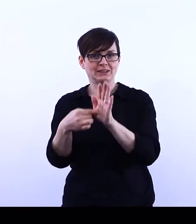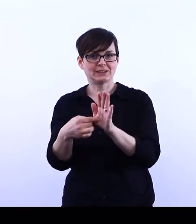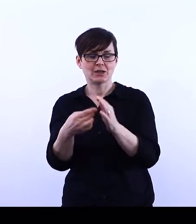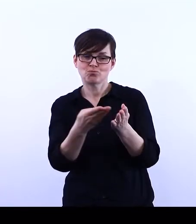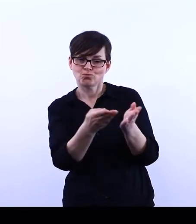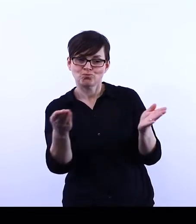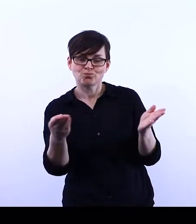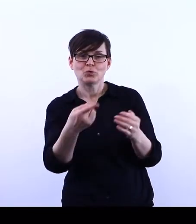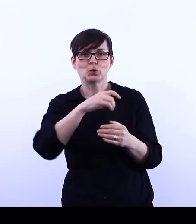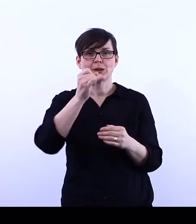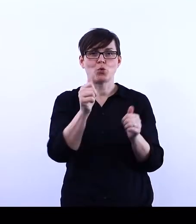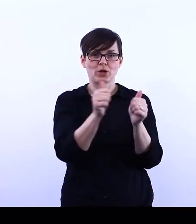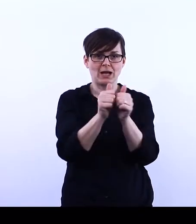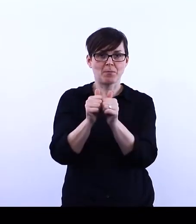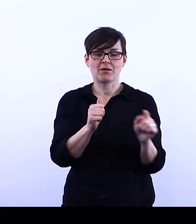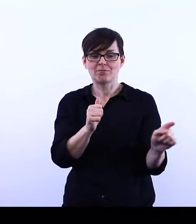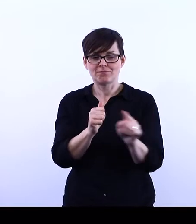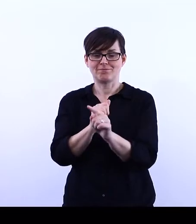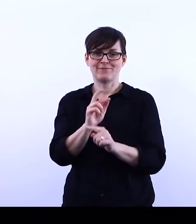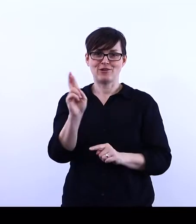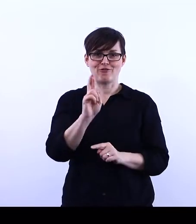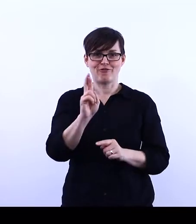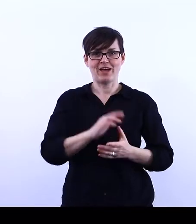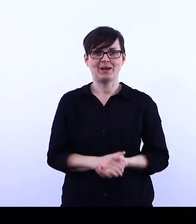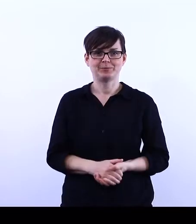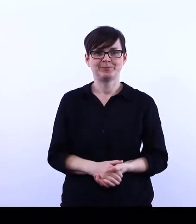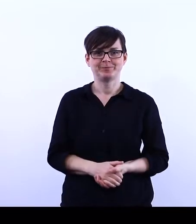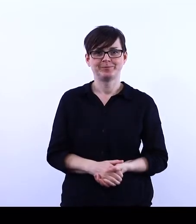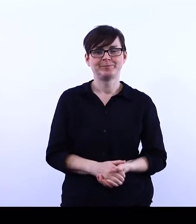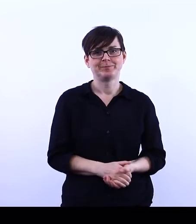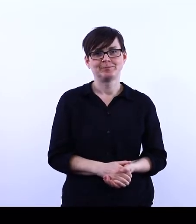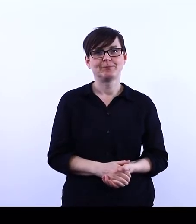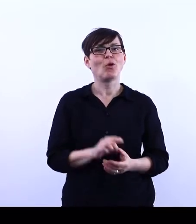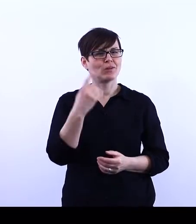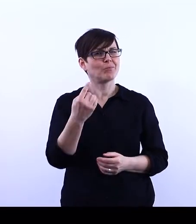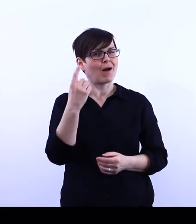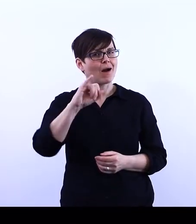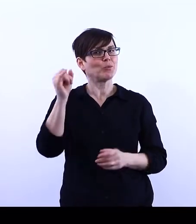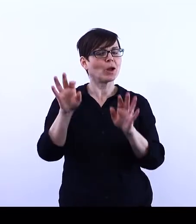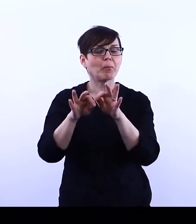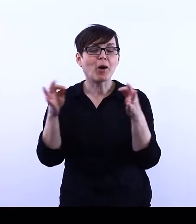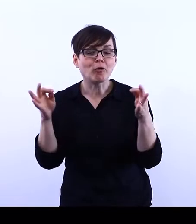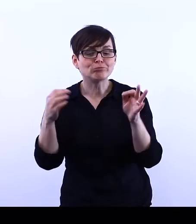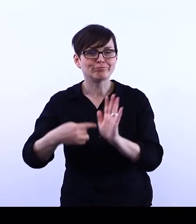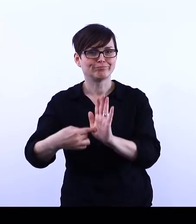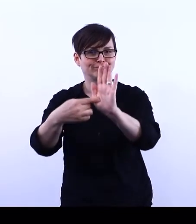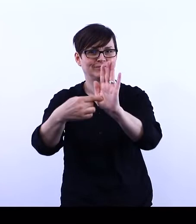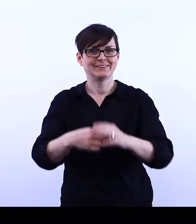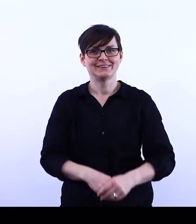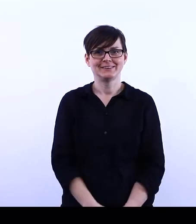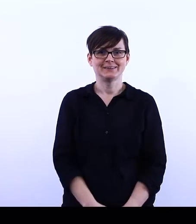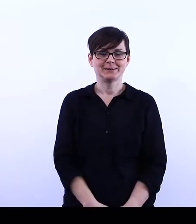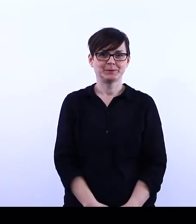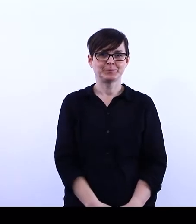Projektpartner wir haben. Um dann tatsächlich auch mal in ein Projekt reinzuschauen. Und genau,